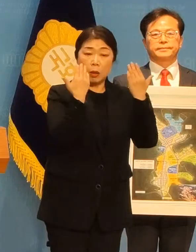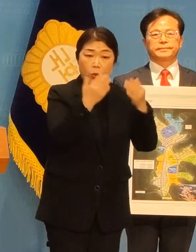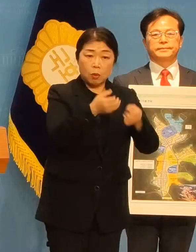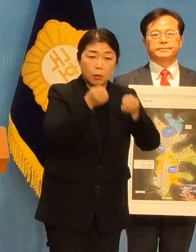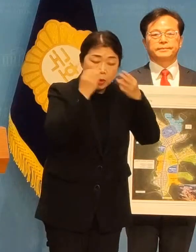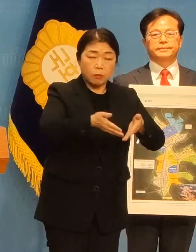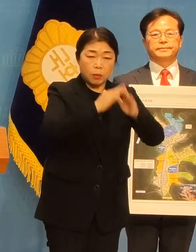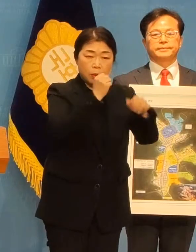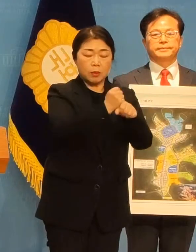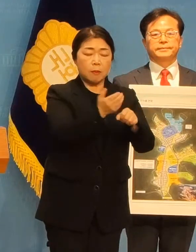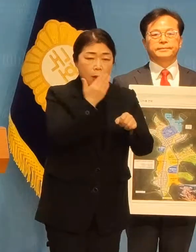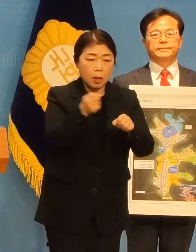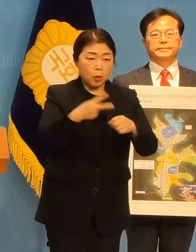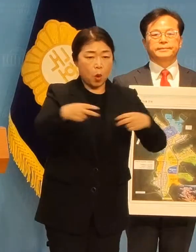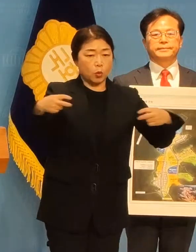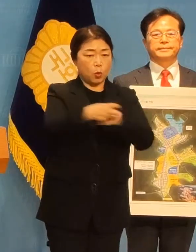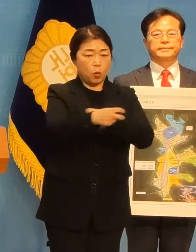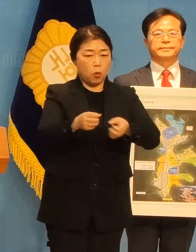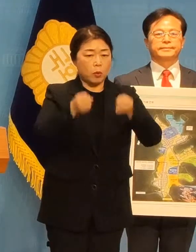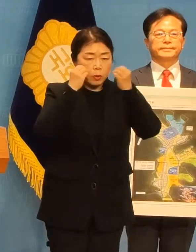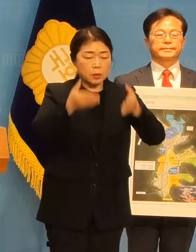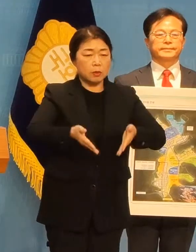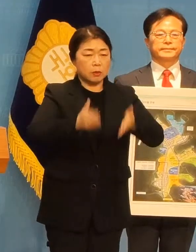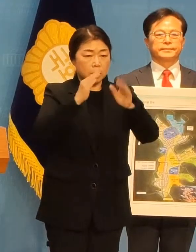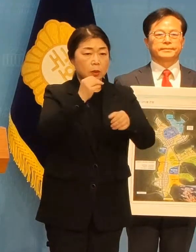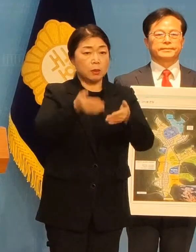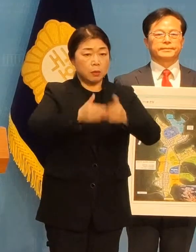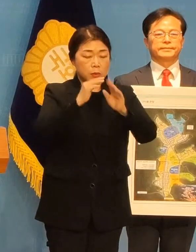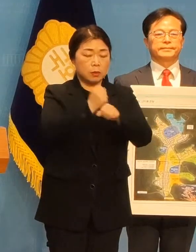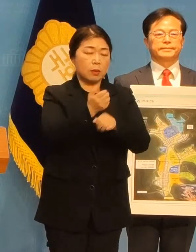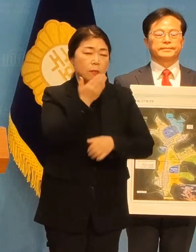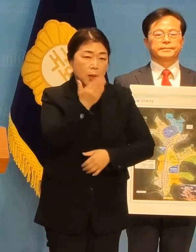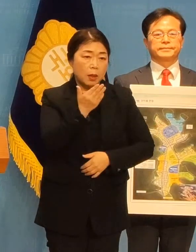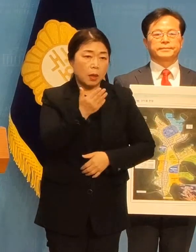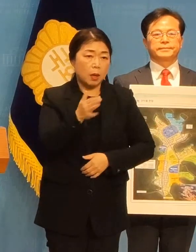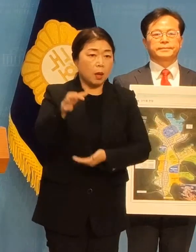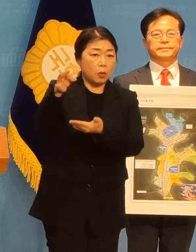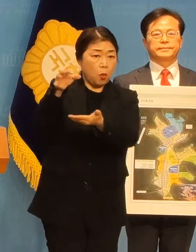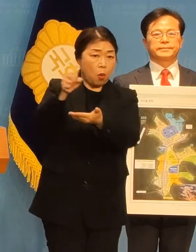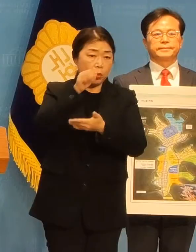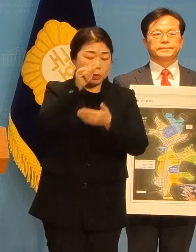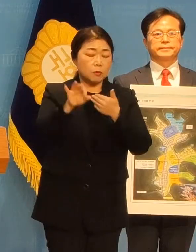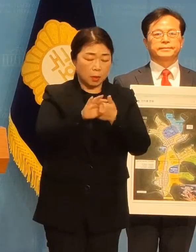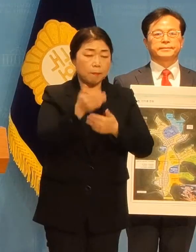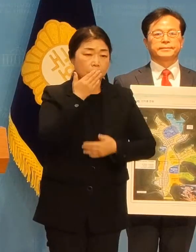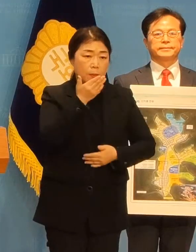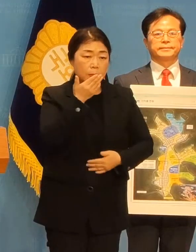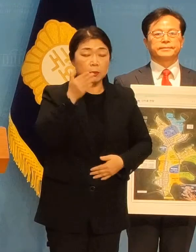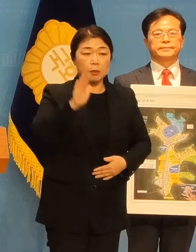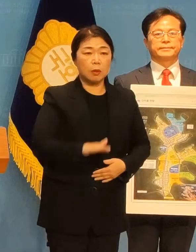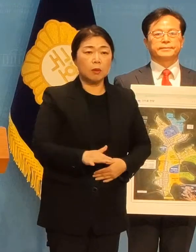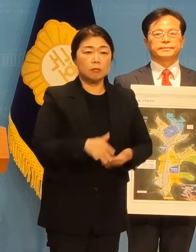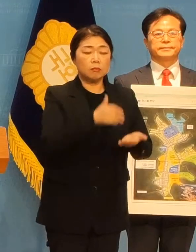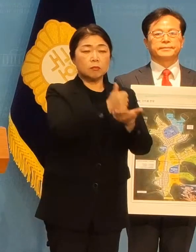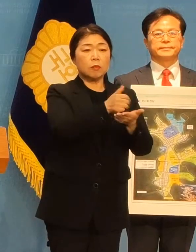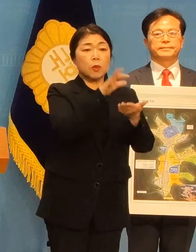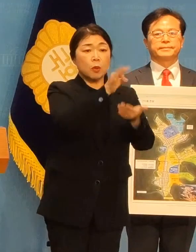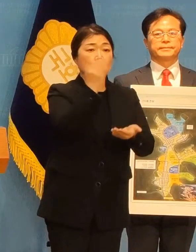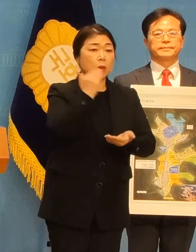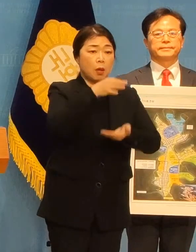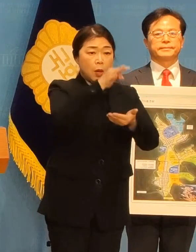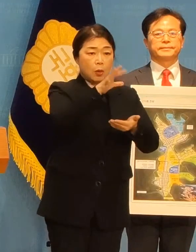해소를 위한 도로 설치도 가능해집니다. 그러나 범죄 수익 환수를 위한 민사소송은